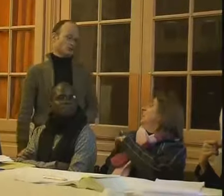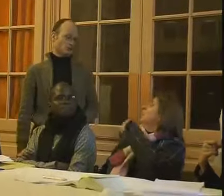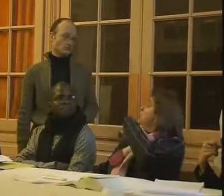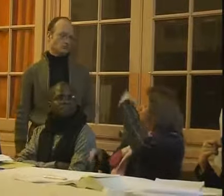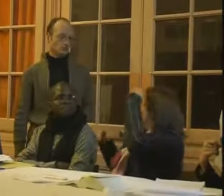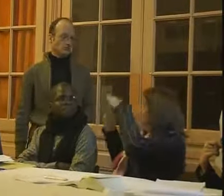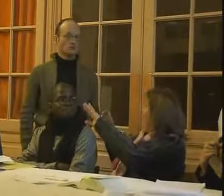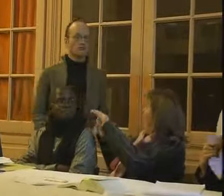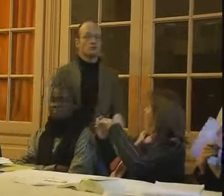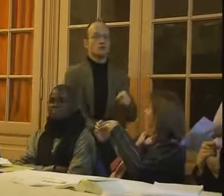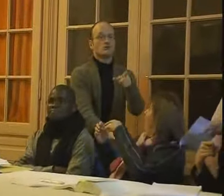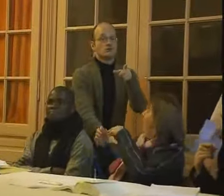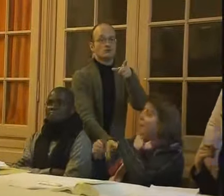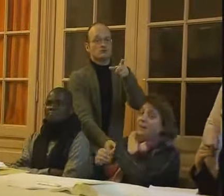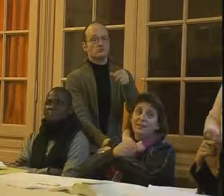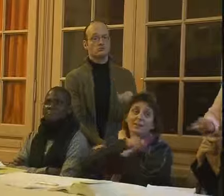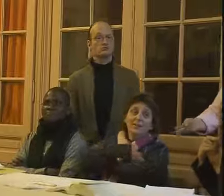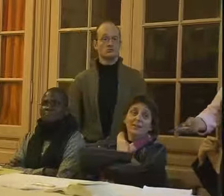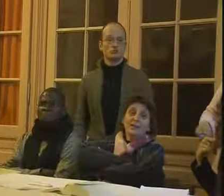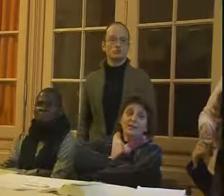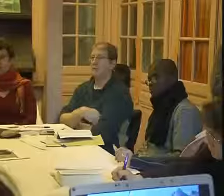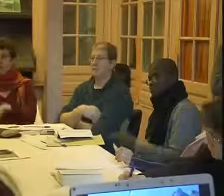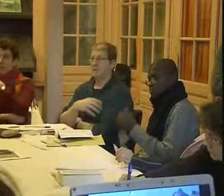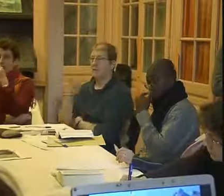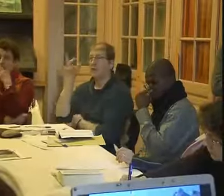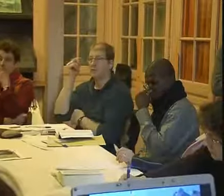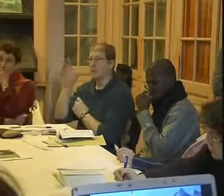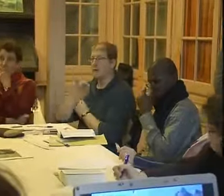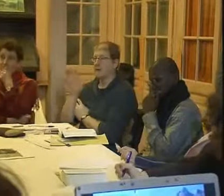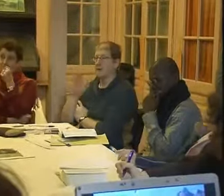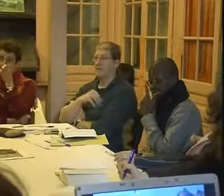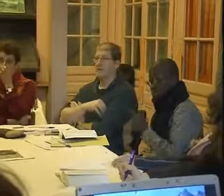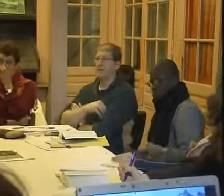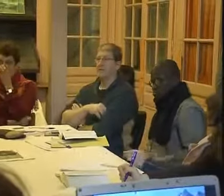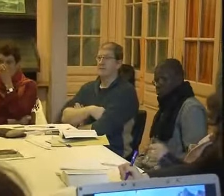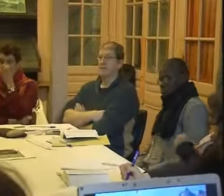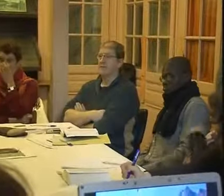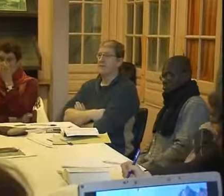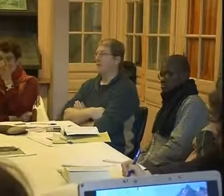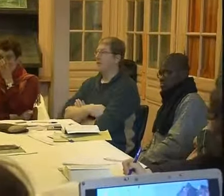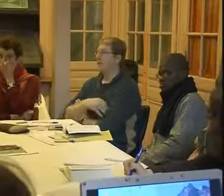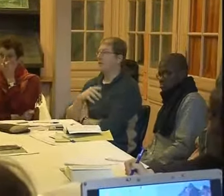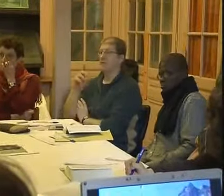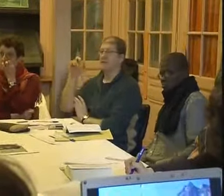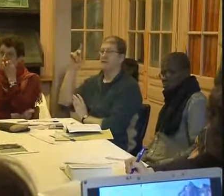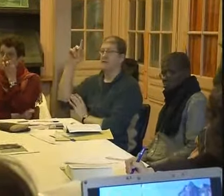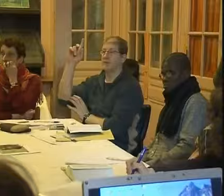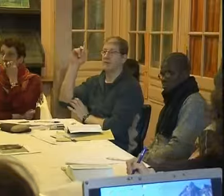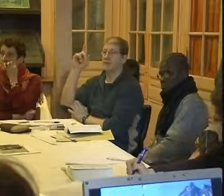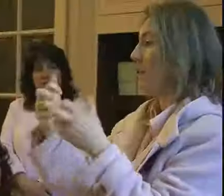La logique visuelle d'un sourd. Nous, entendants, nous avons l'habitude de